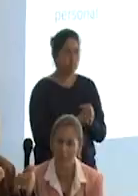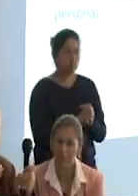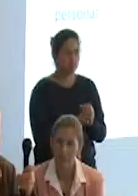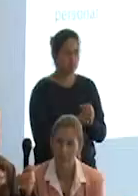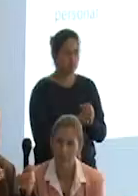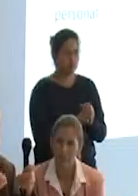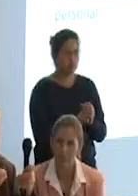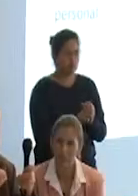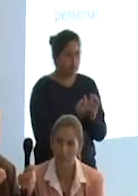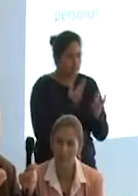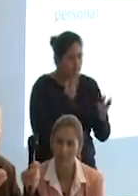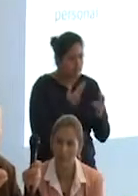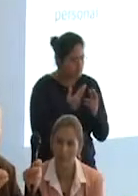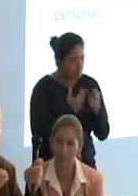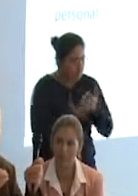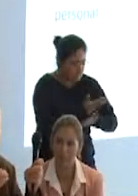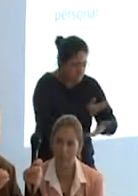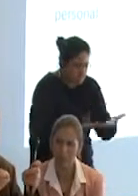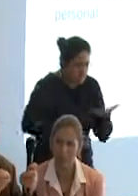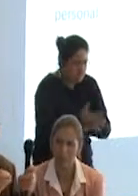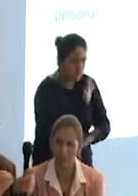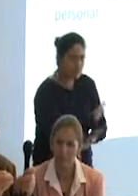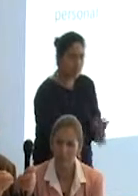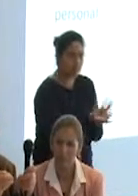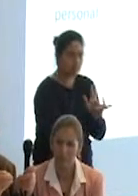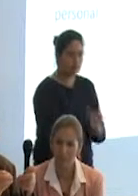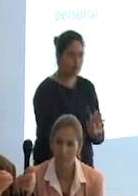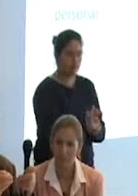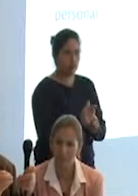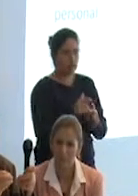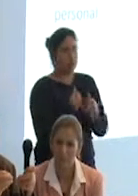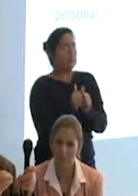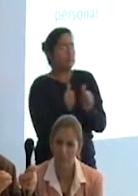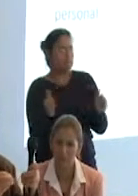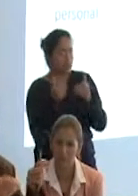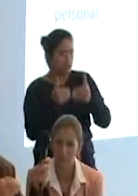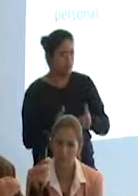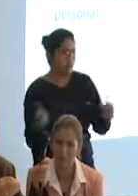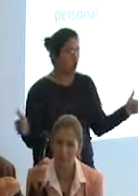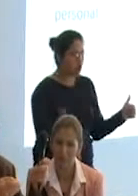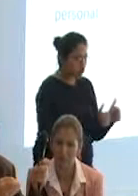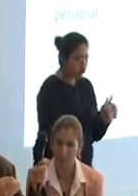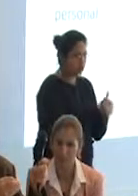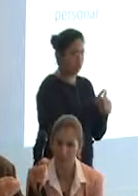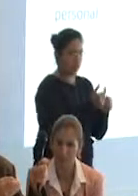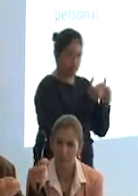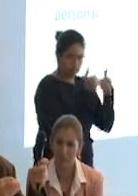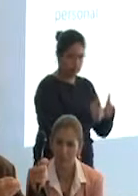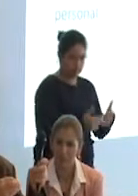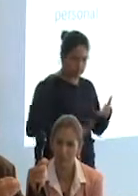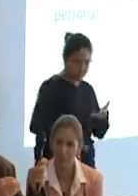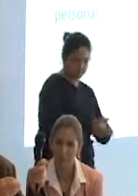La inclusión es la interrelación entre los alumnos que no tienen discapacidad.